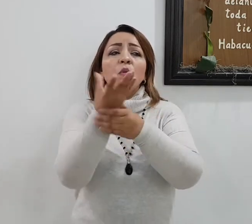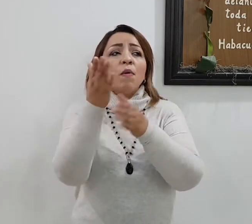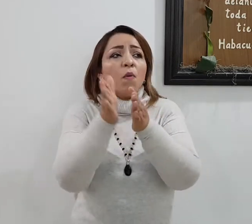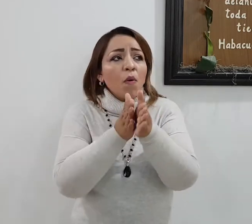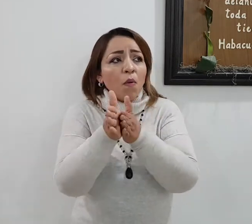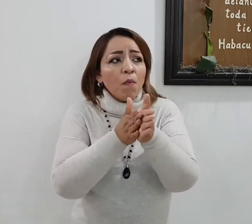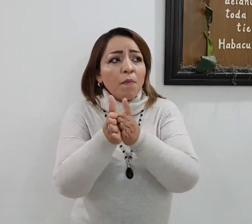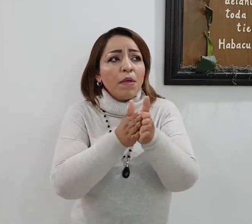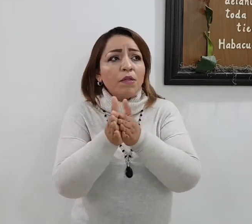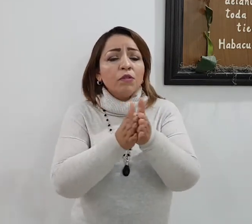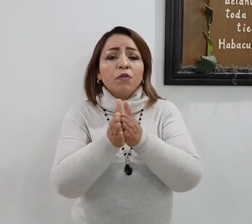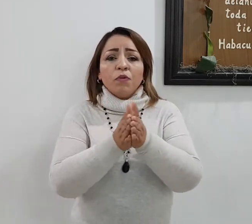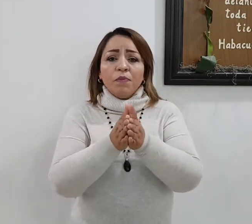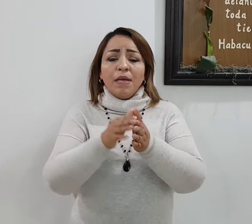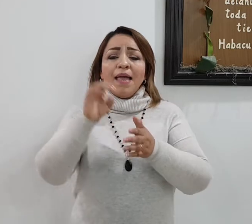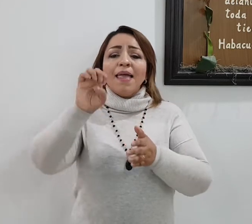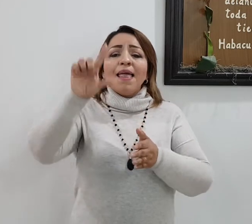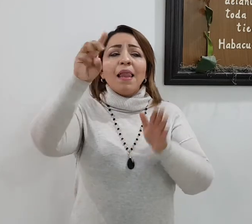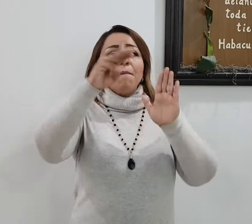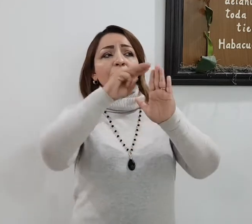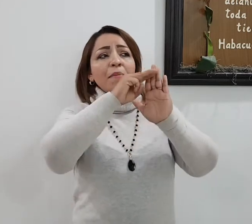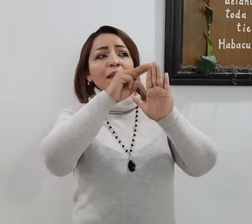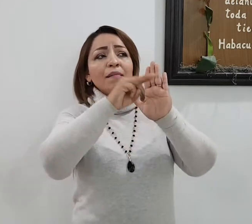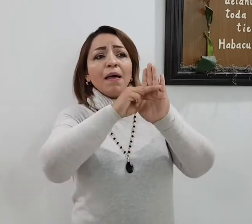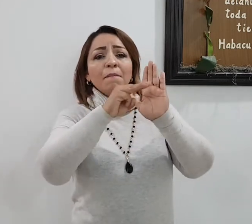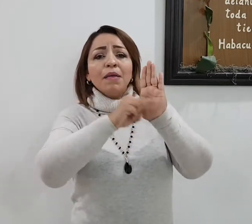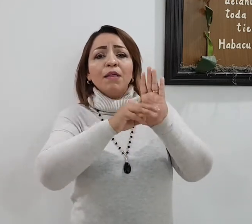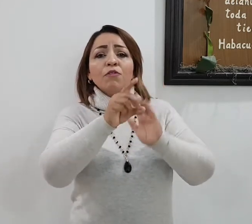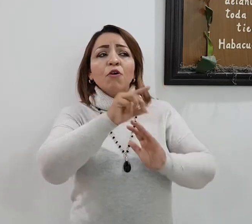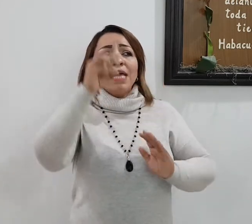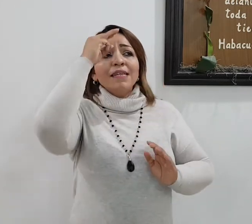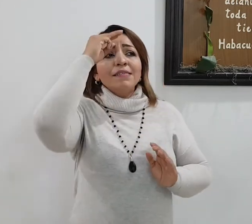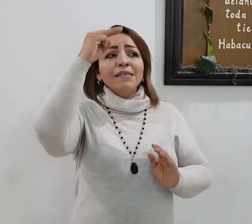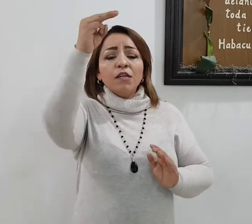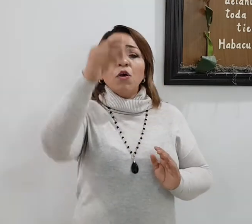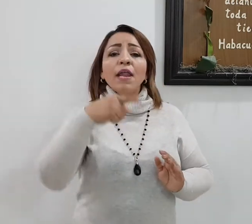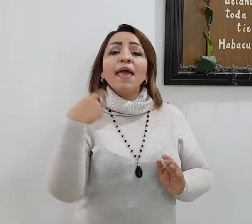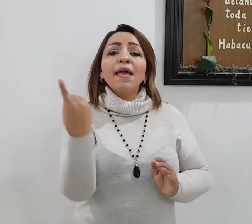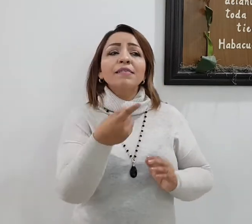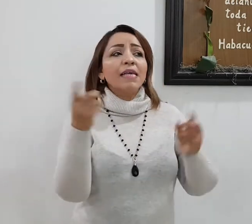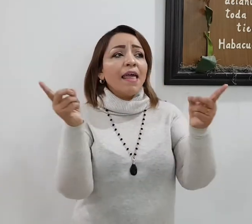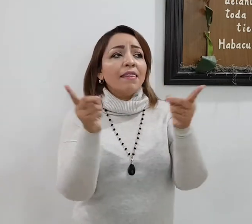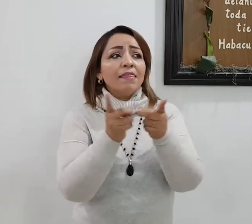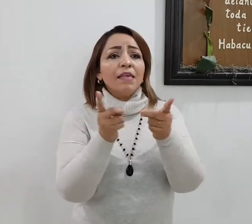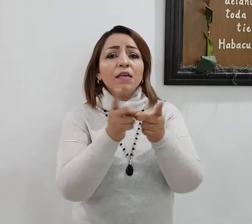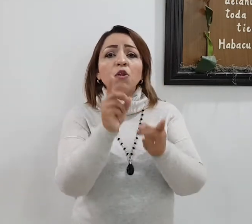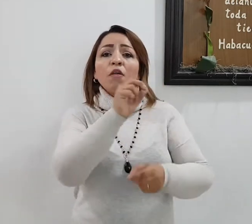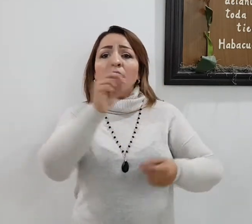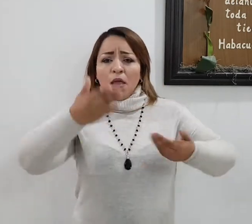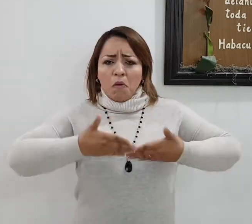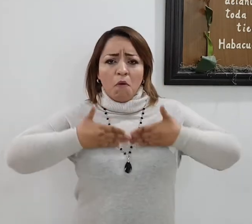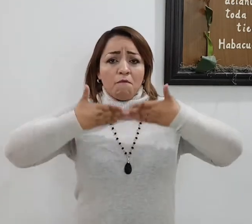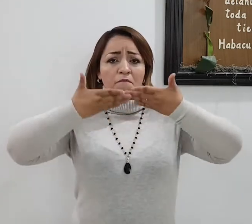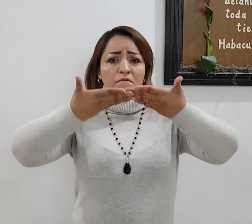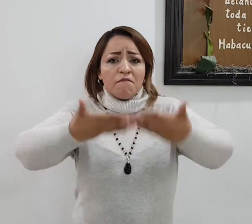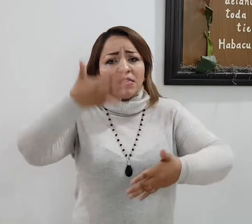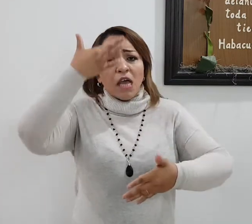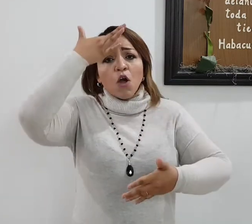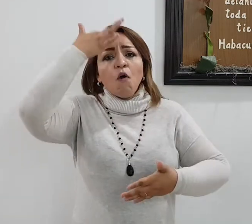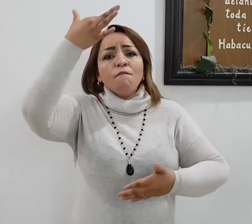dice: hace sabio al sencillo. La palabra de Dios es así, hermanos. Dice el versículo 8: los